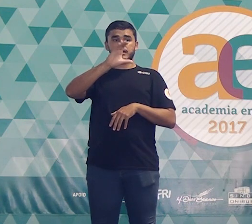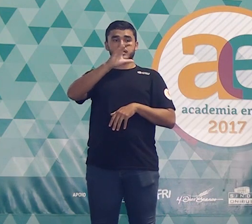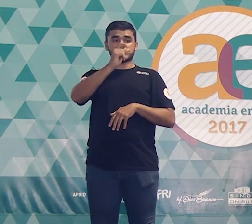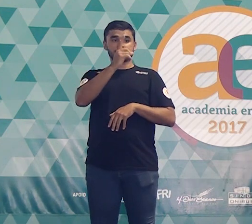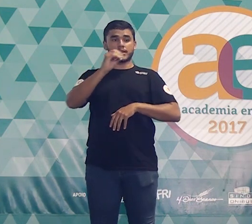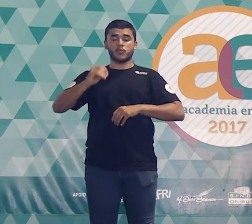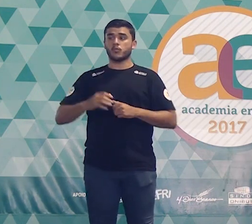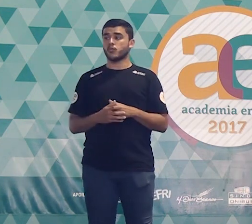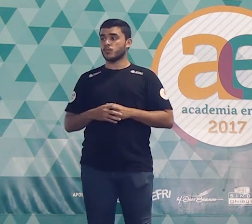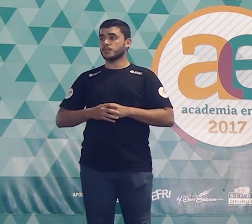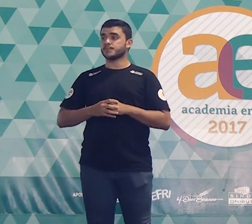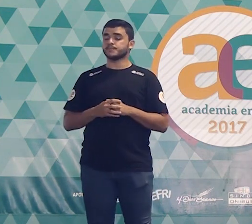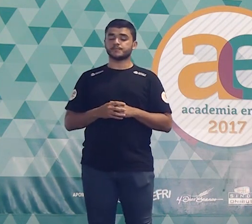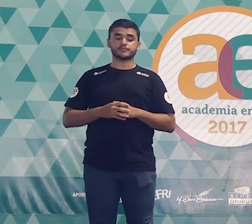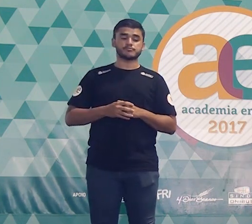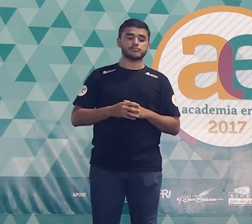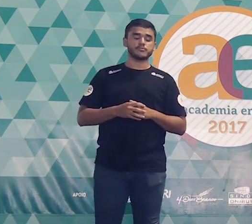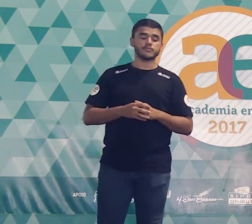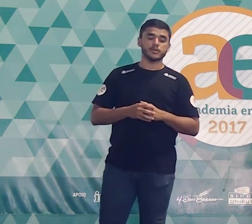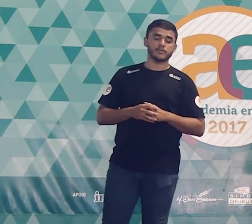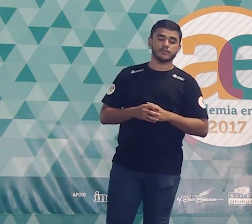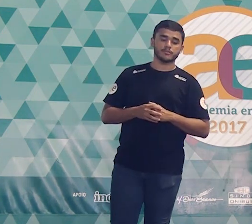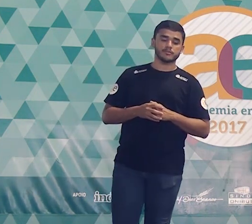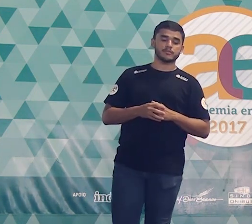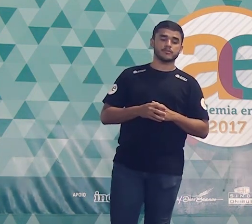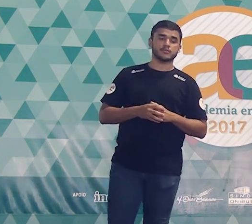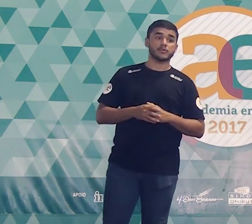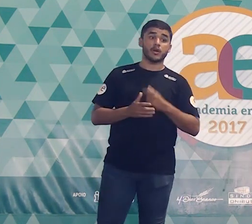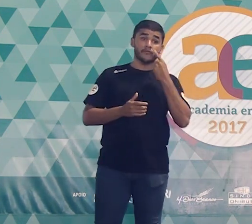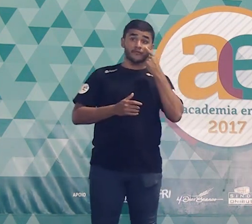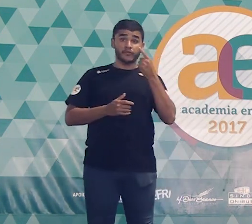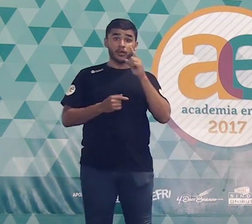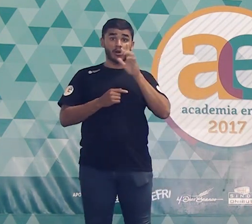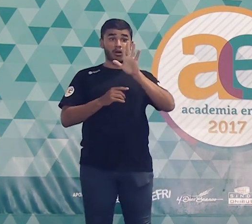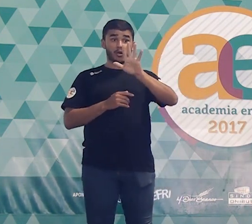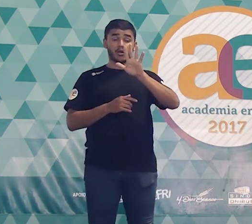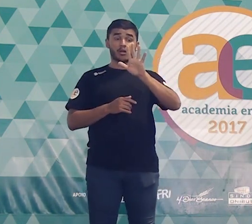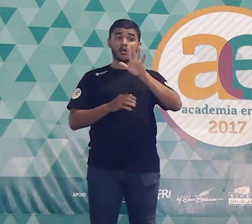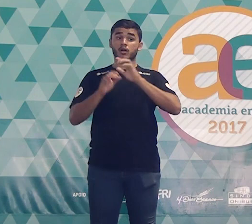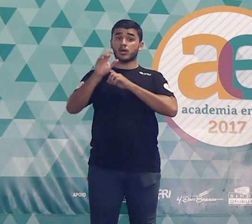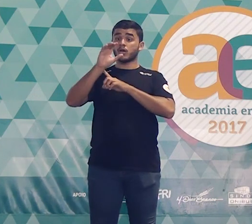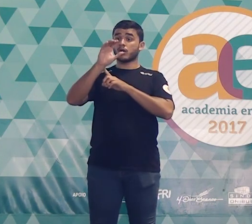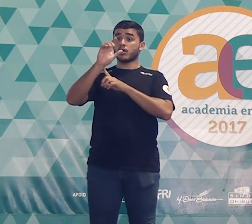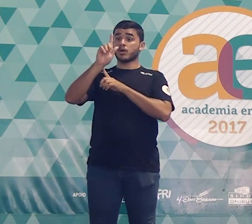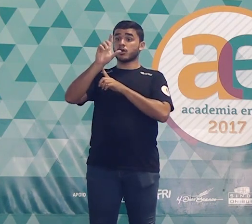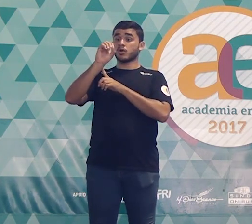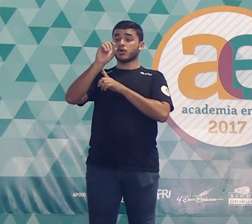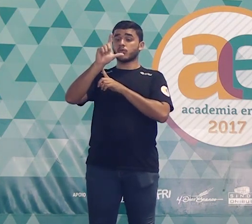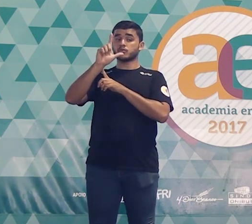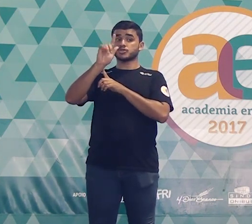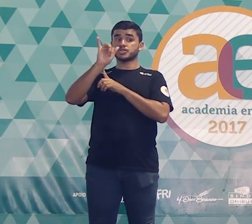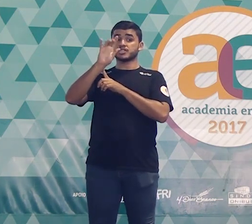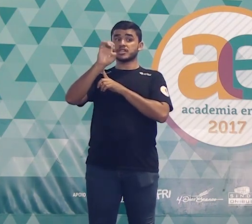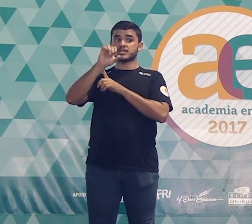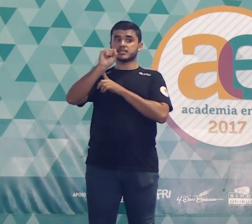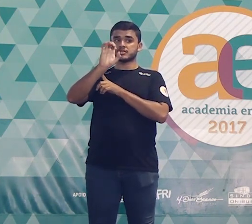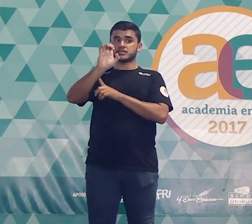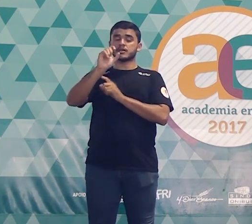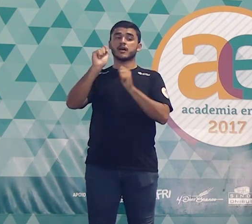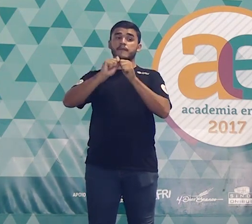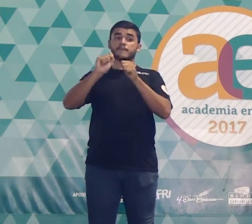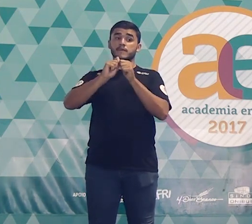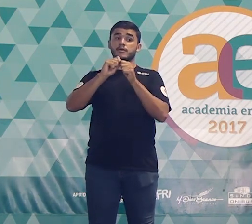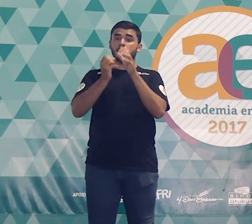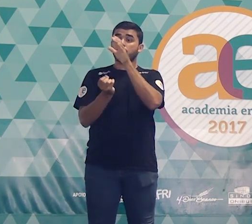tá? Vamos ver mais. Ah, outro detalhe, anota essa observação. O complexo golgiense é responsável por formar